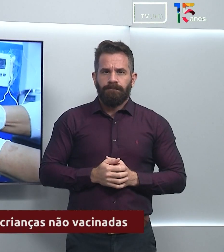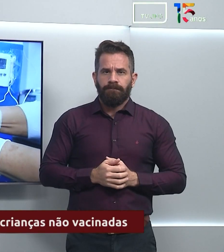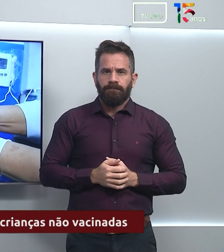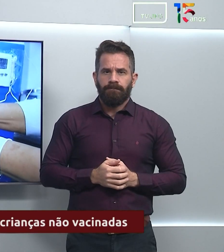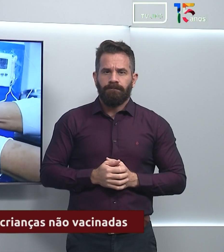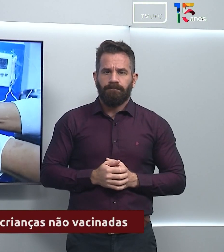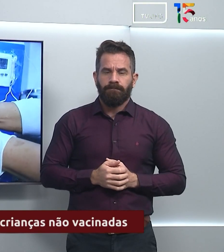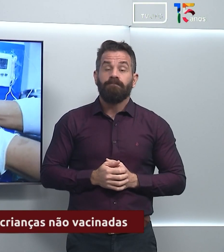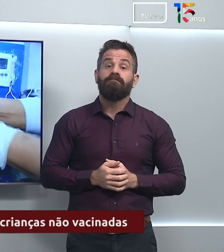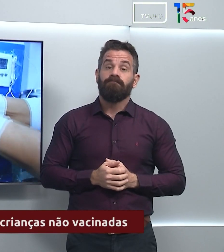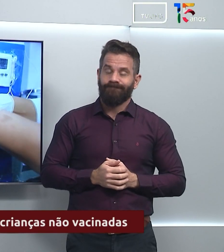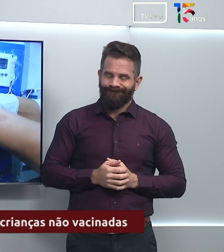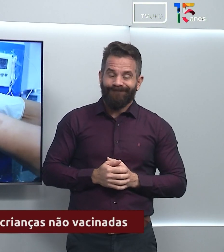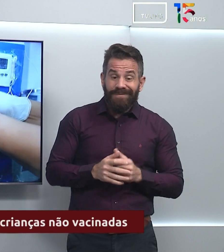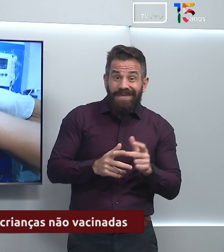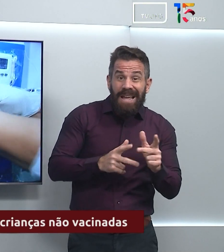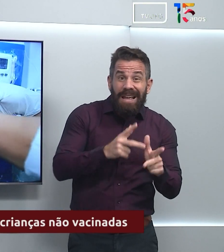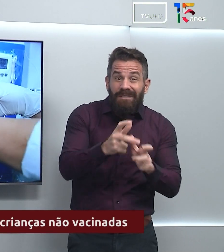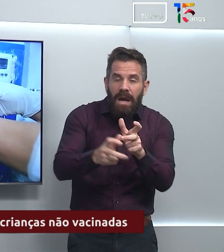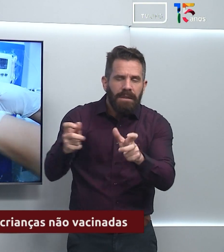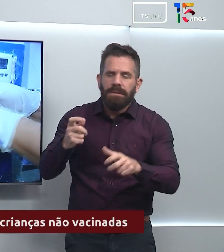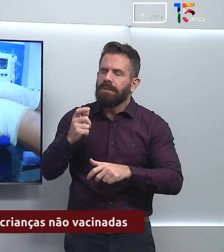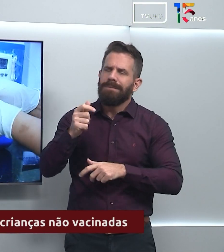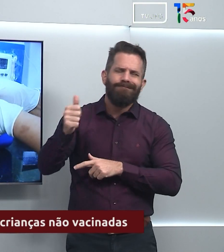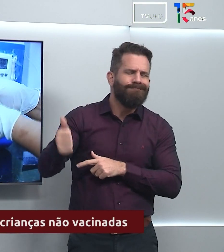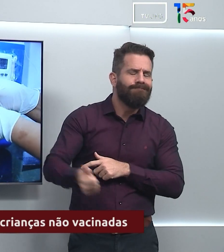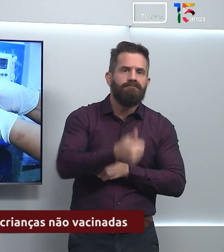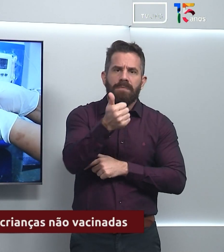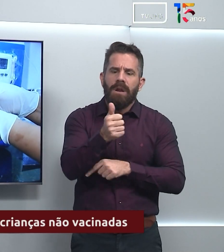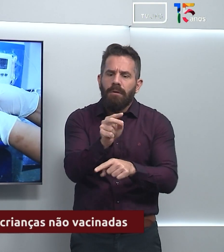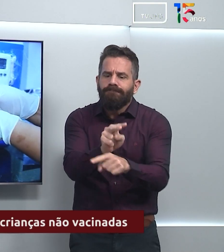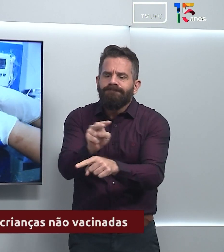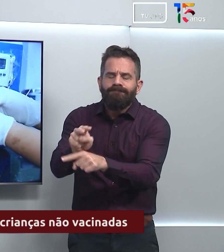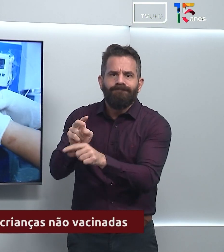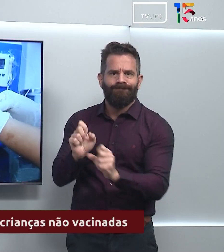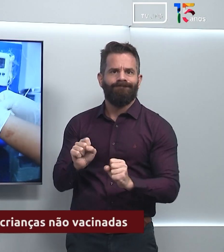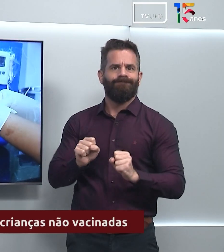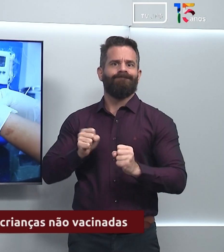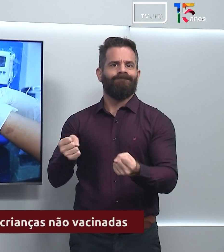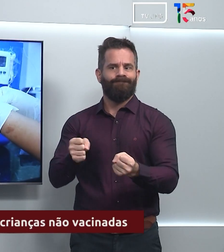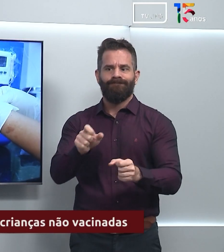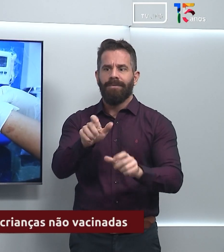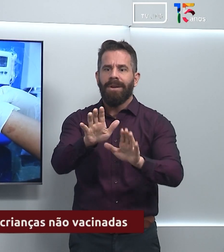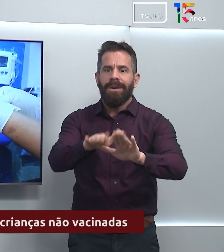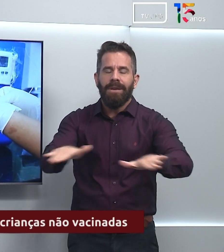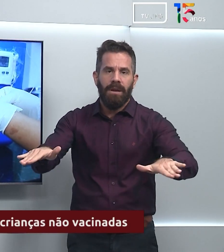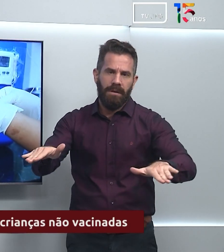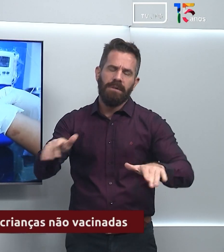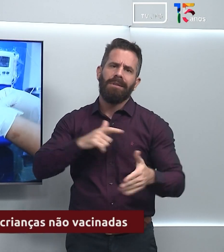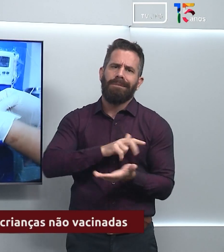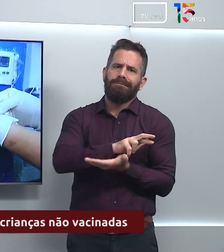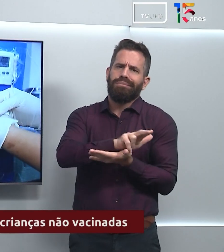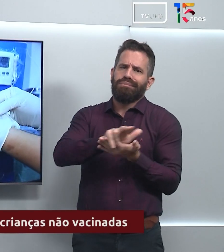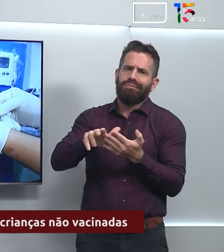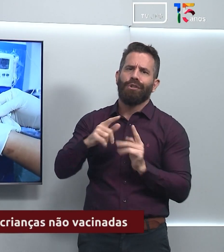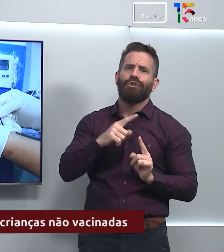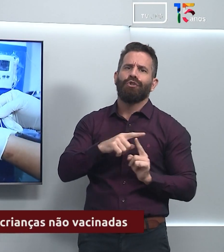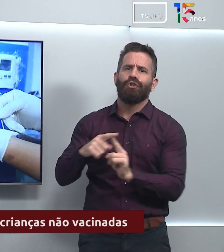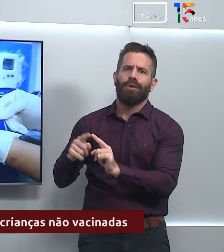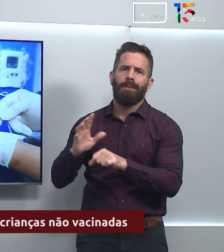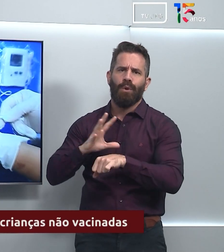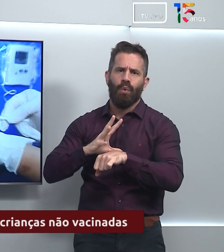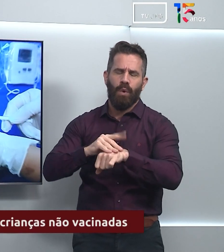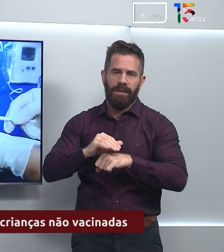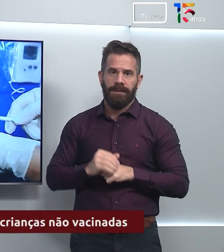A vacinação é a melhor forma de proteger as crianças contra diversos tipos de doenças. Segundo a